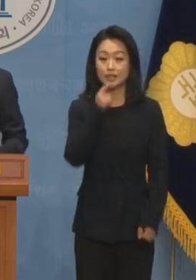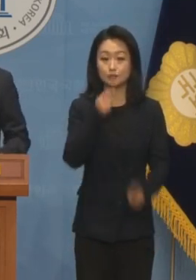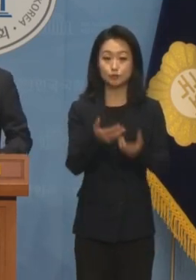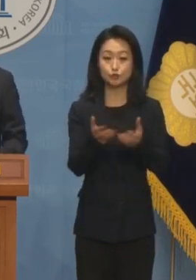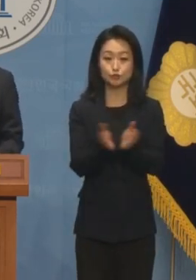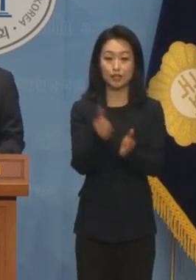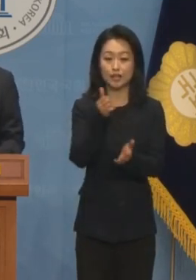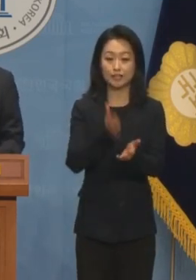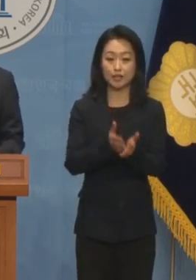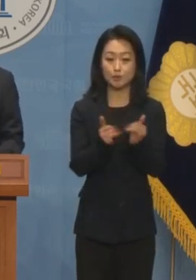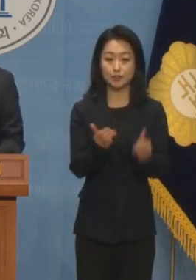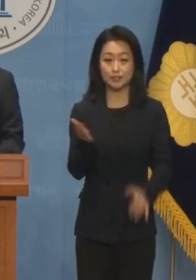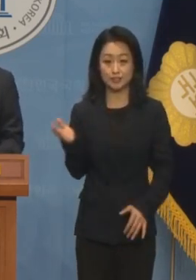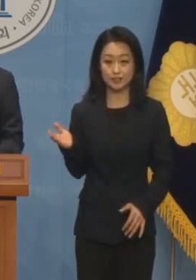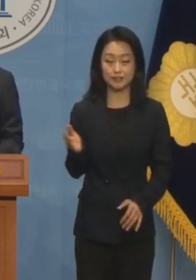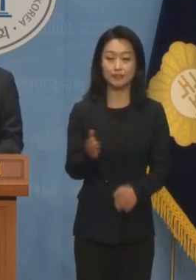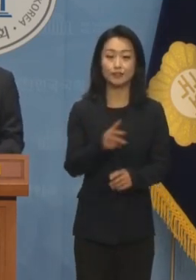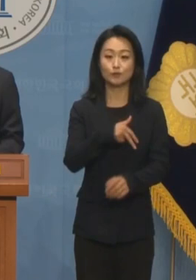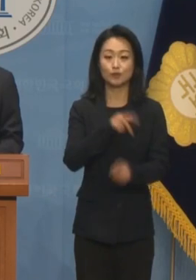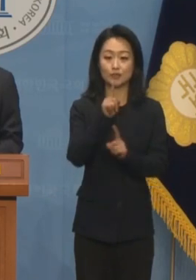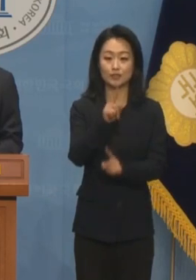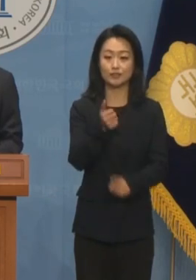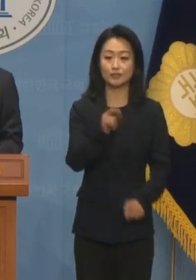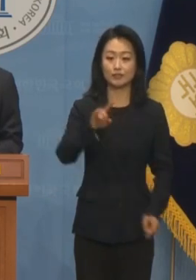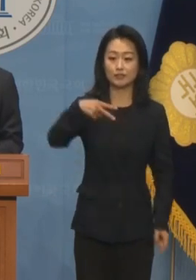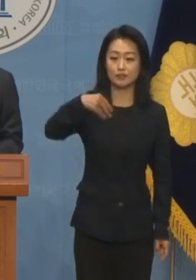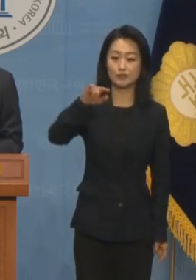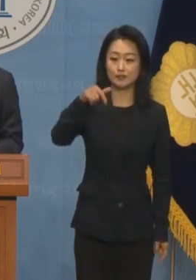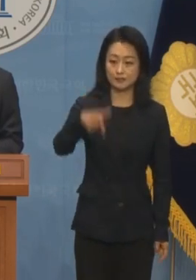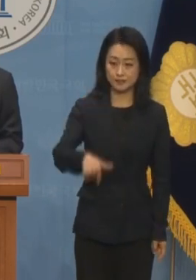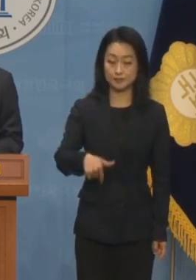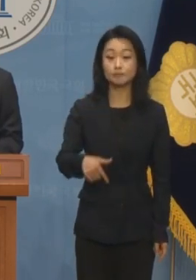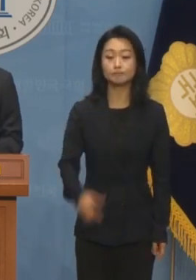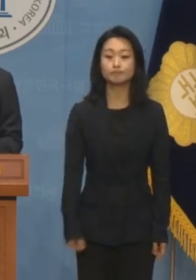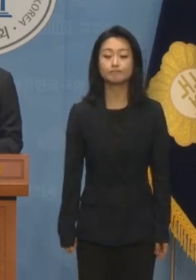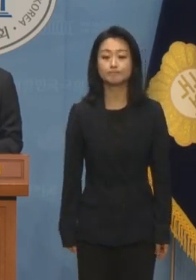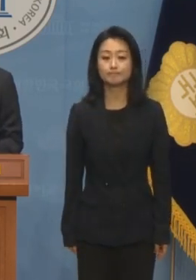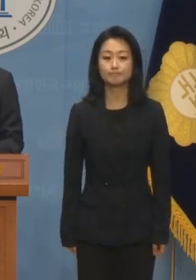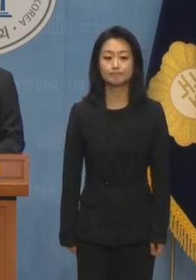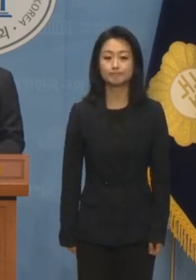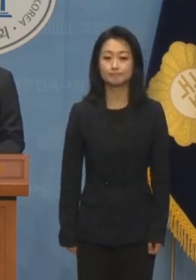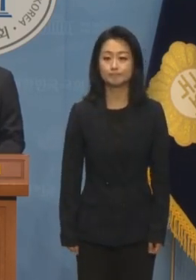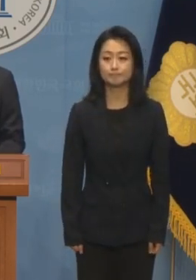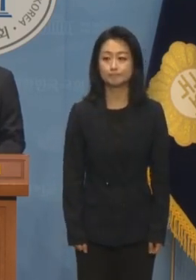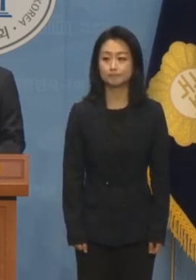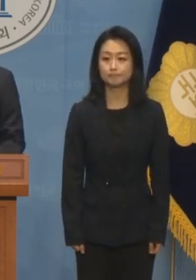더불어민주당 수석대변인 이해식입니다. 오늘 브리핑하도록 하겠습니다.